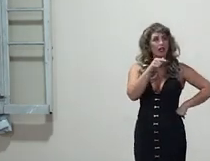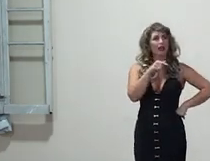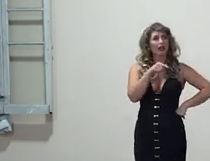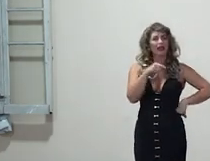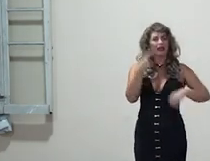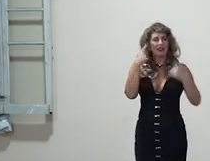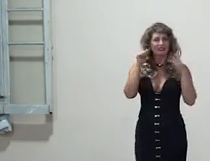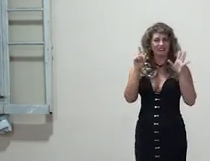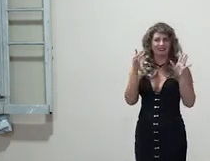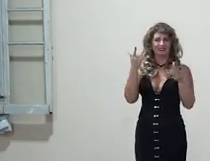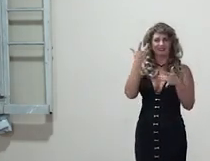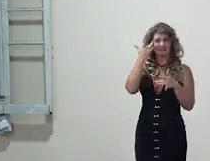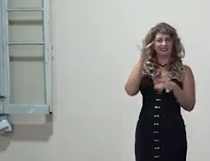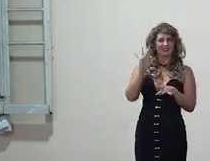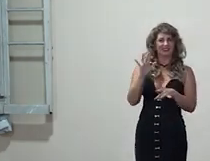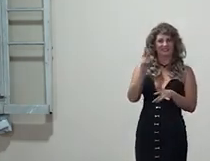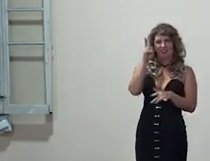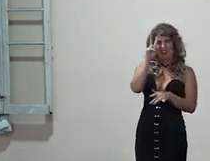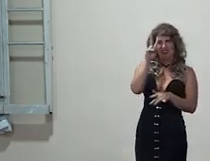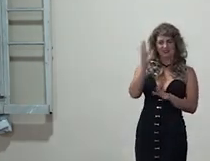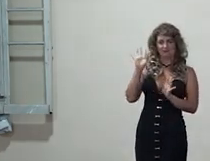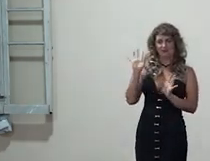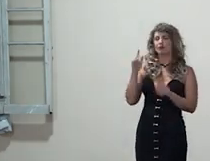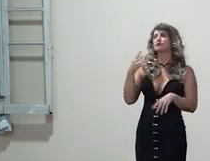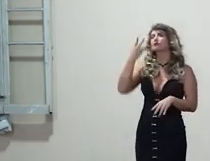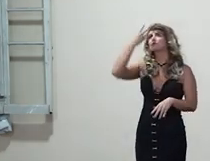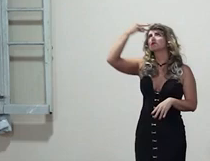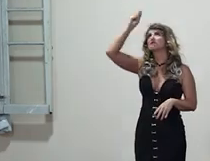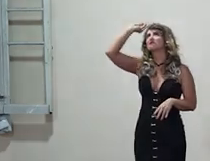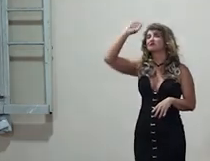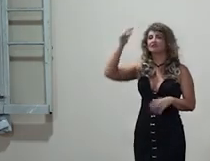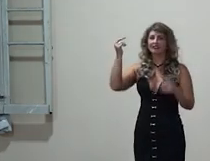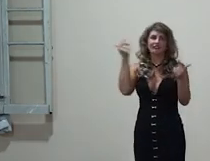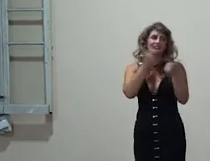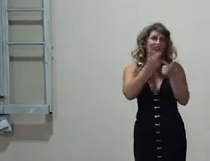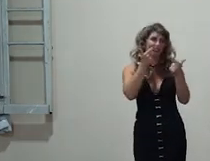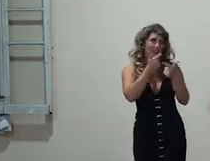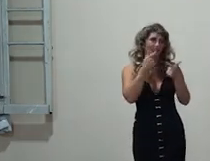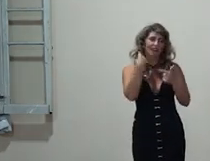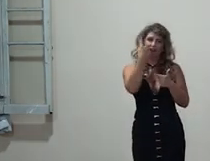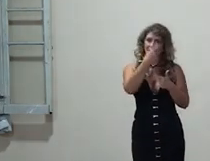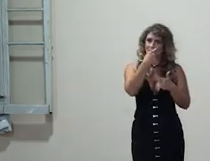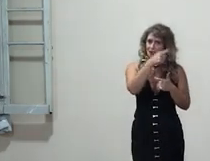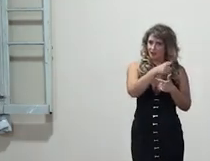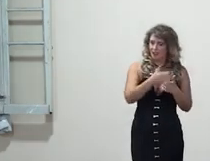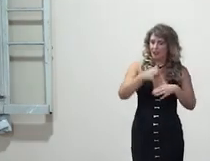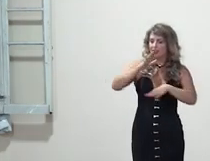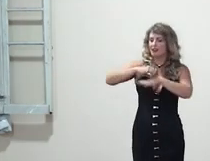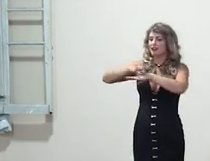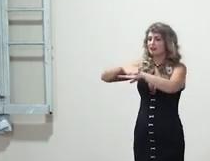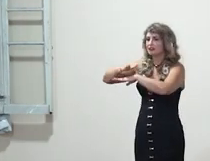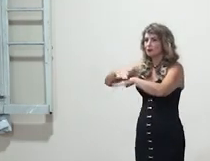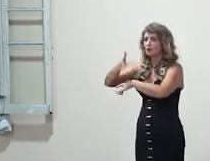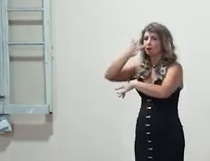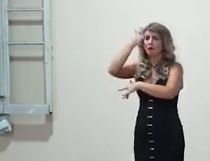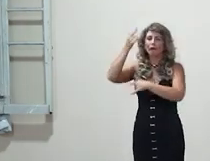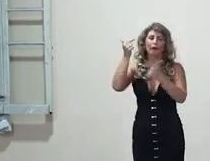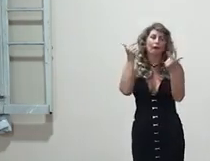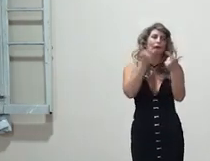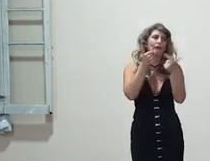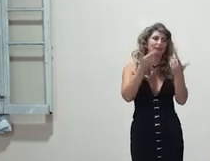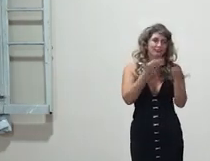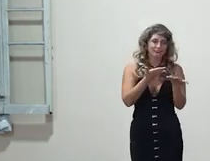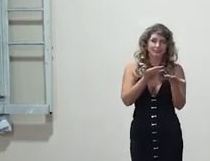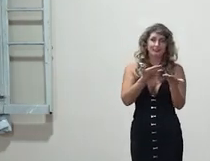de desentendido. Ele não lembrou que um tempo atrás ele riu de mim, chamou as pessoas, fez troça. Então,